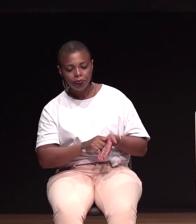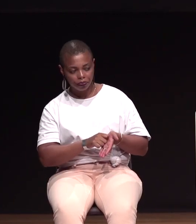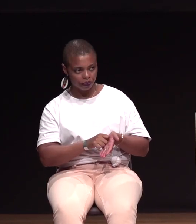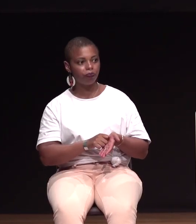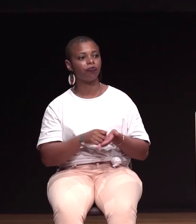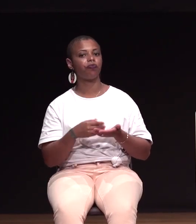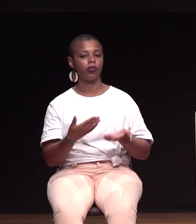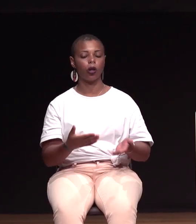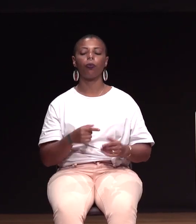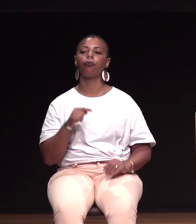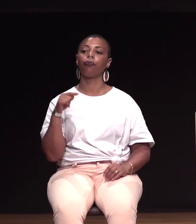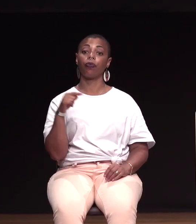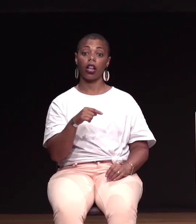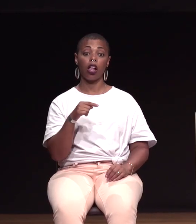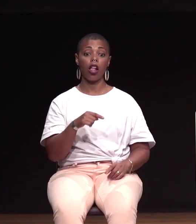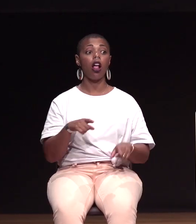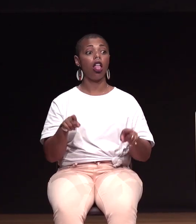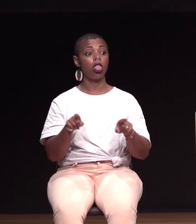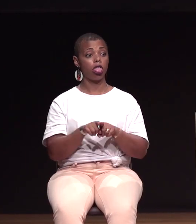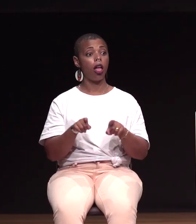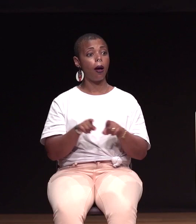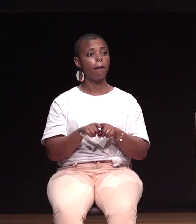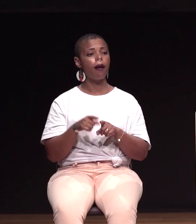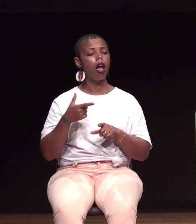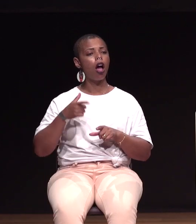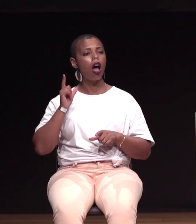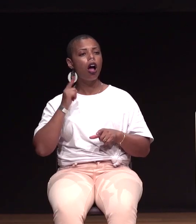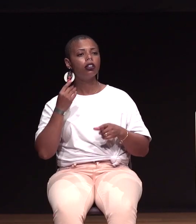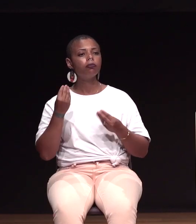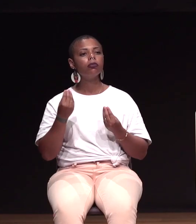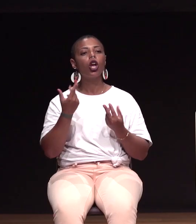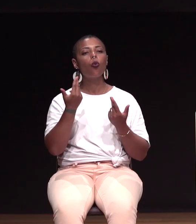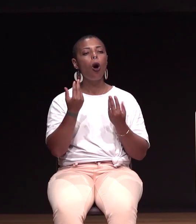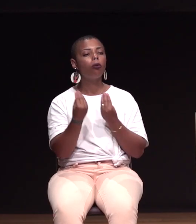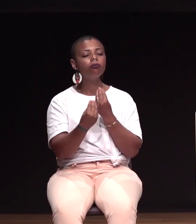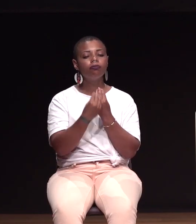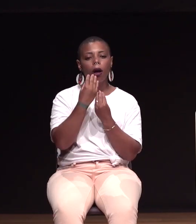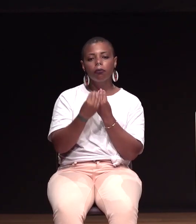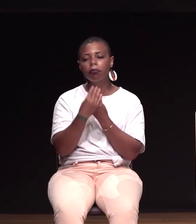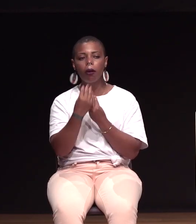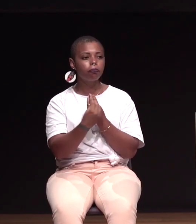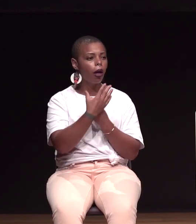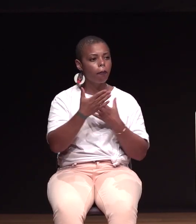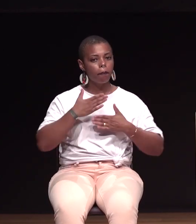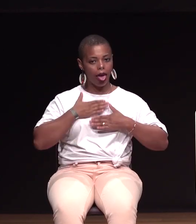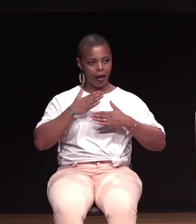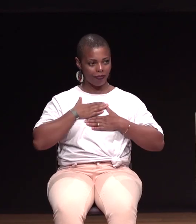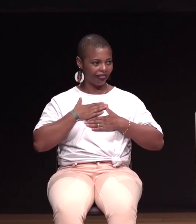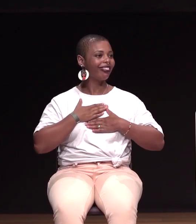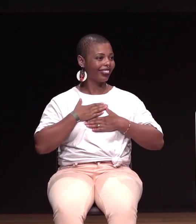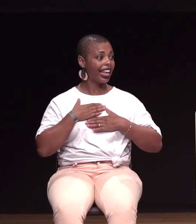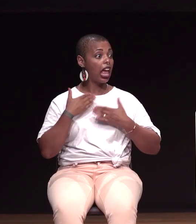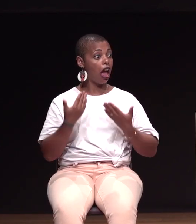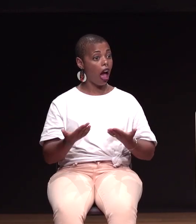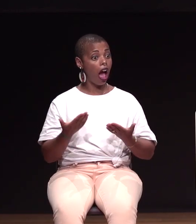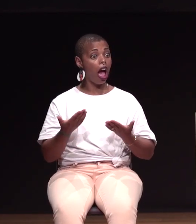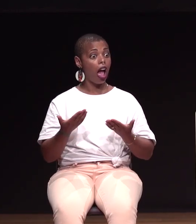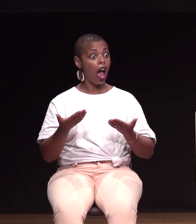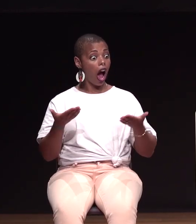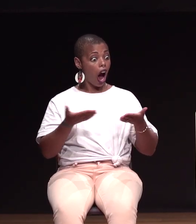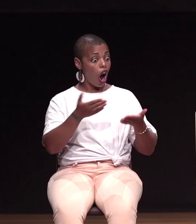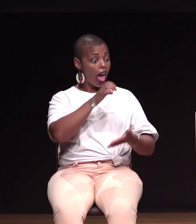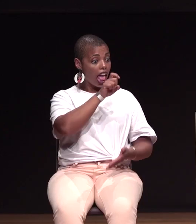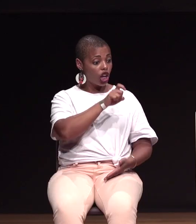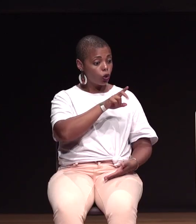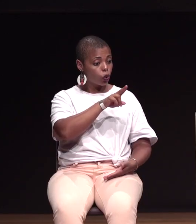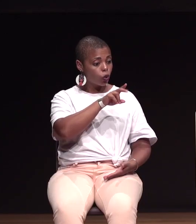Ele também já tinha me dado pistas. E o Exusilhar, ele